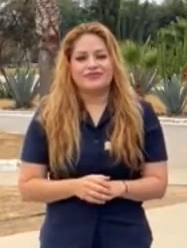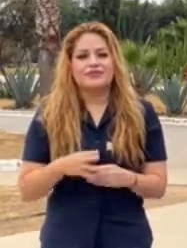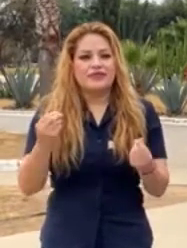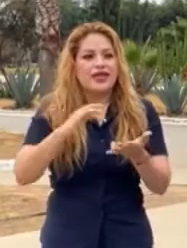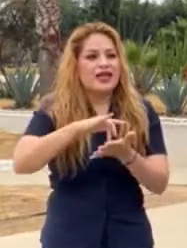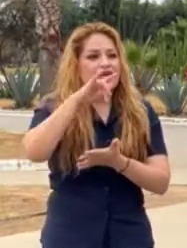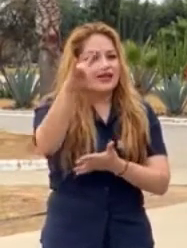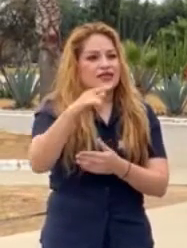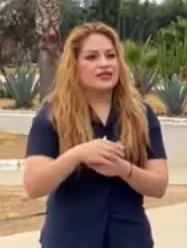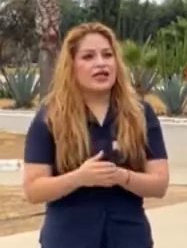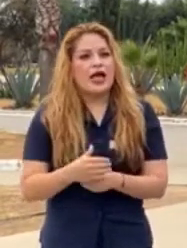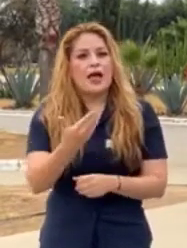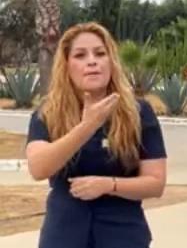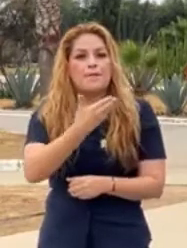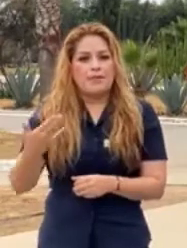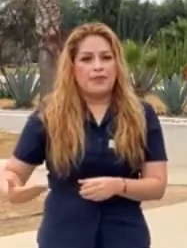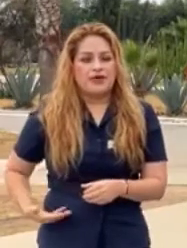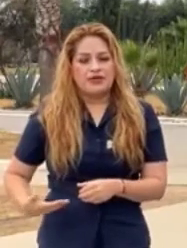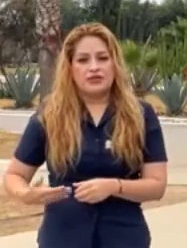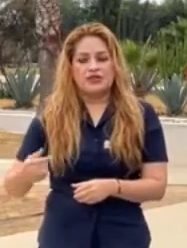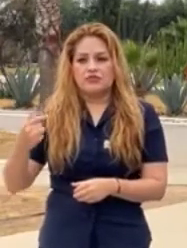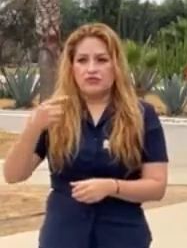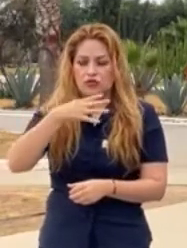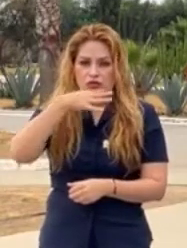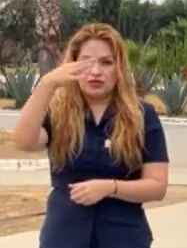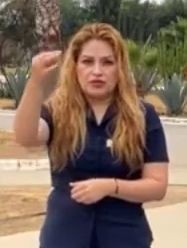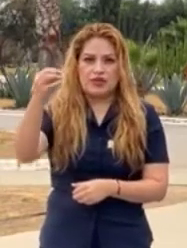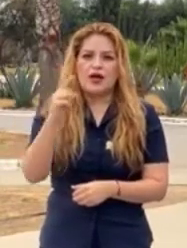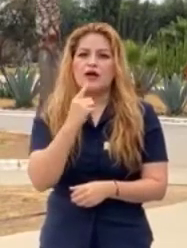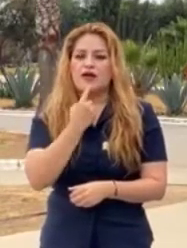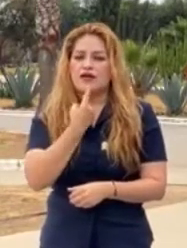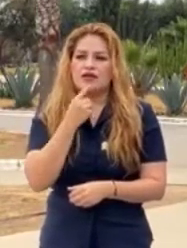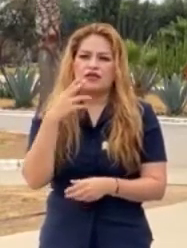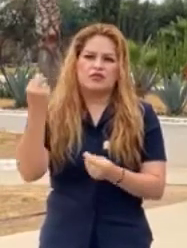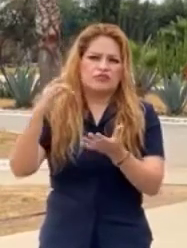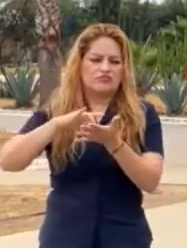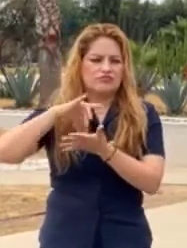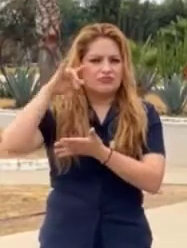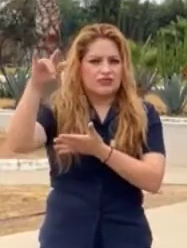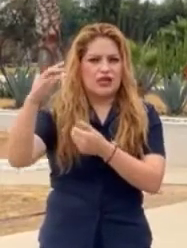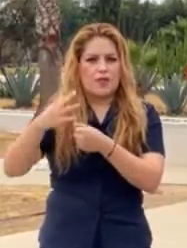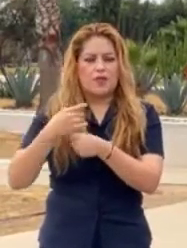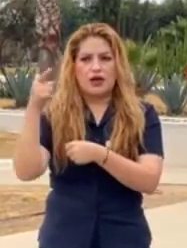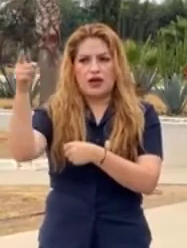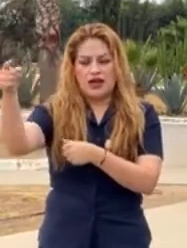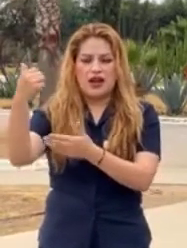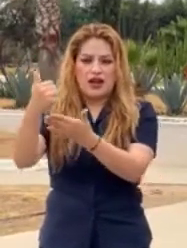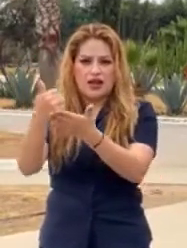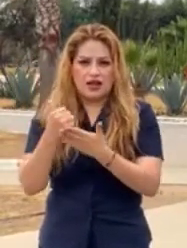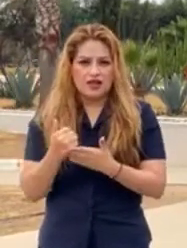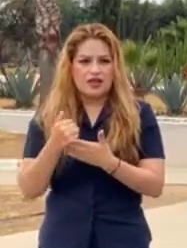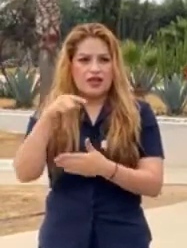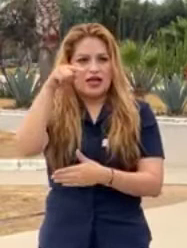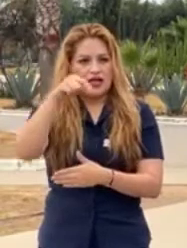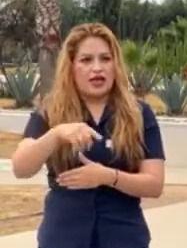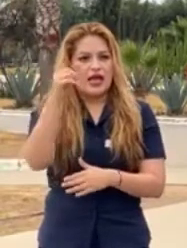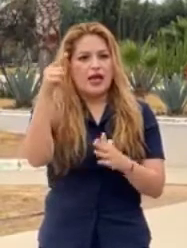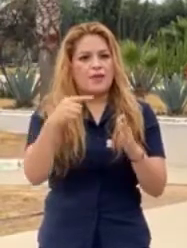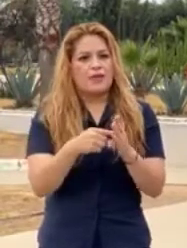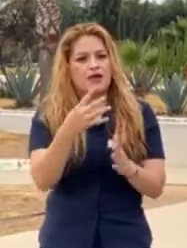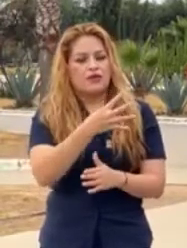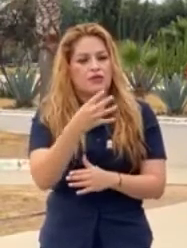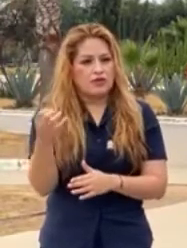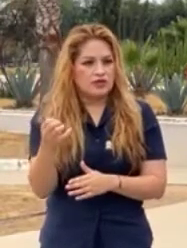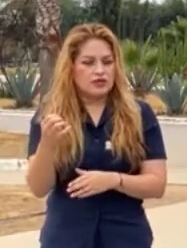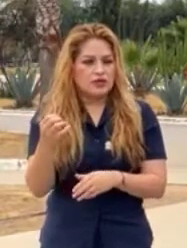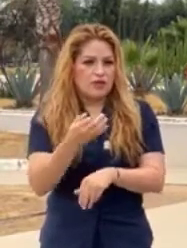al presidente de México, Andrés Manuel López Obrador, por beneficiar a más de 6,400 familias